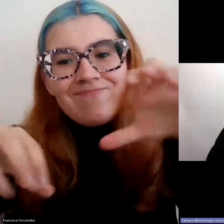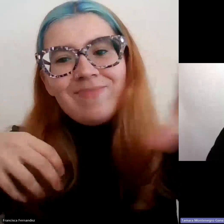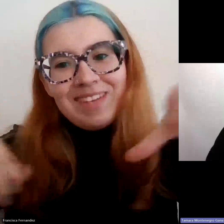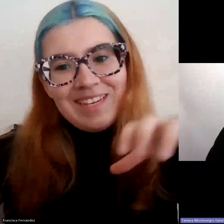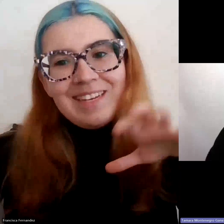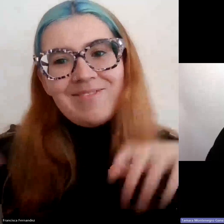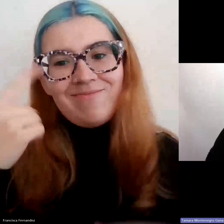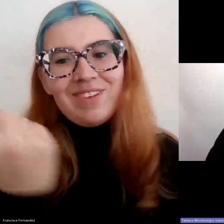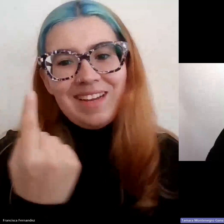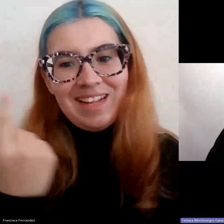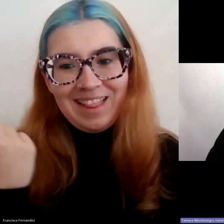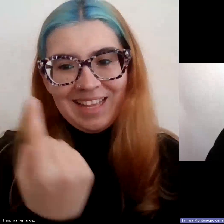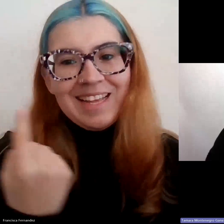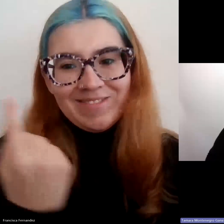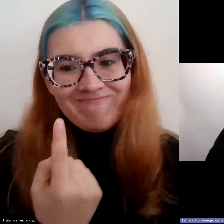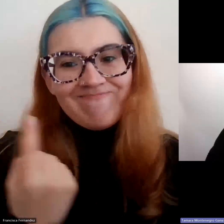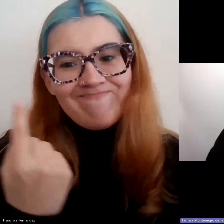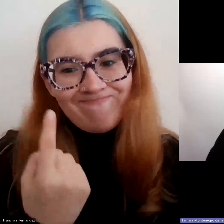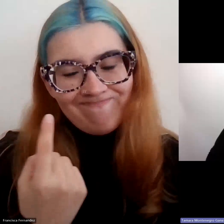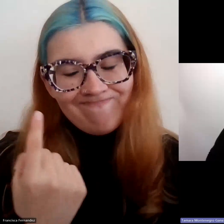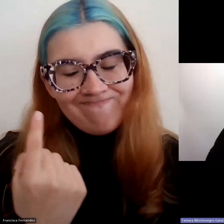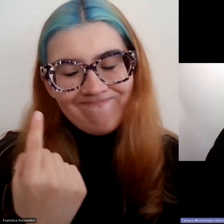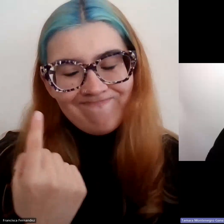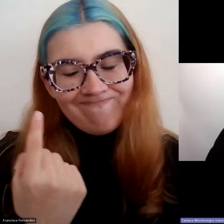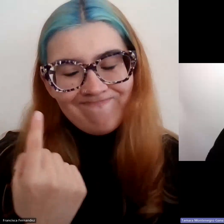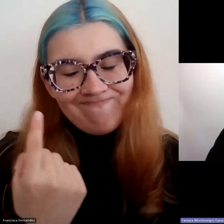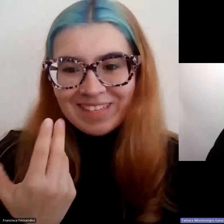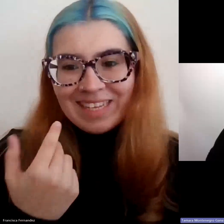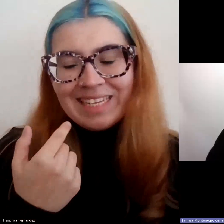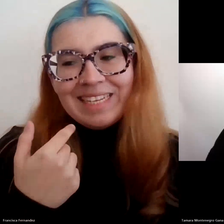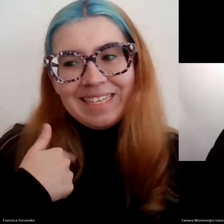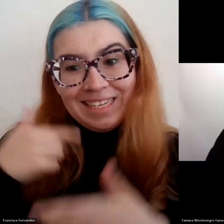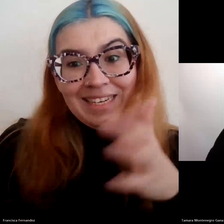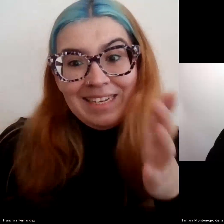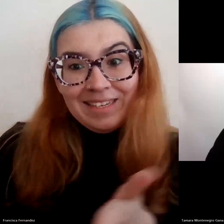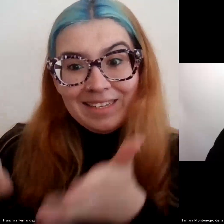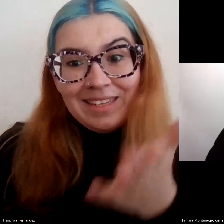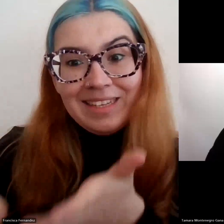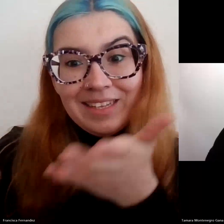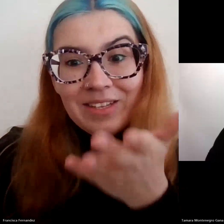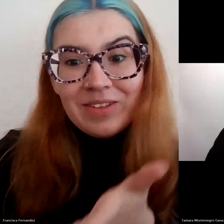en una escuela de integración es muy difícil porque están todos separados, entonces están solos.